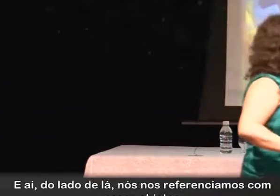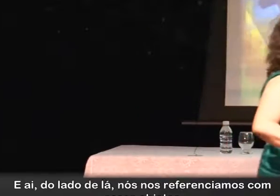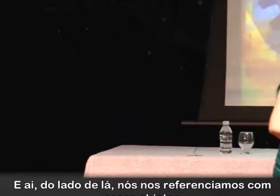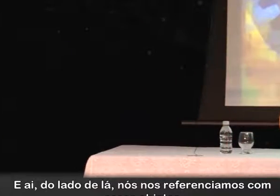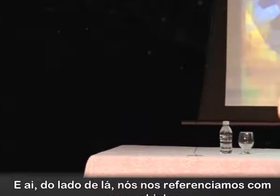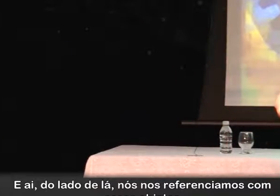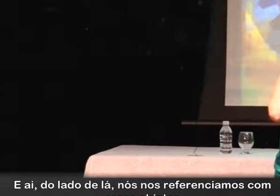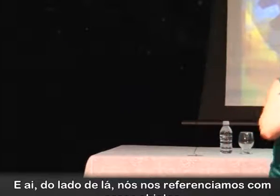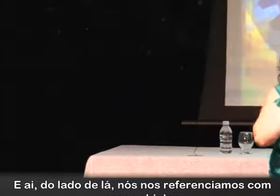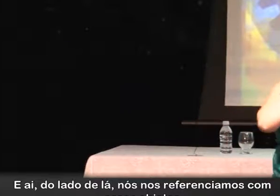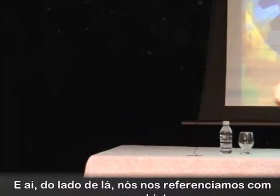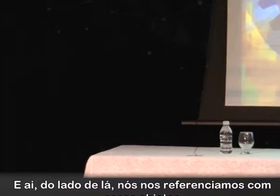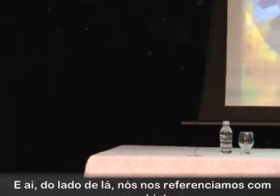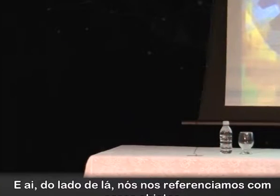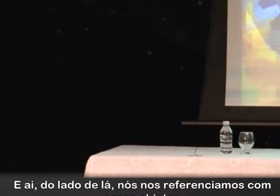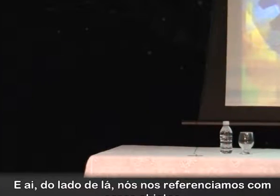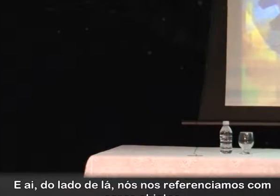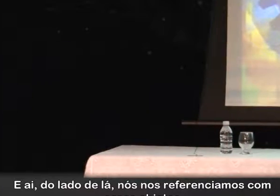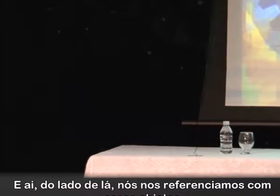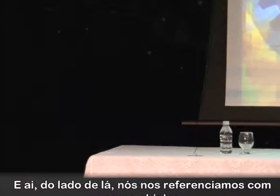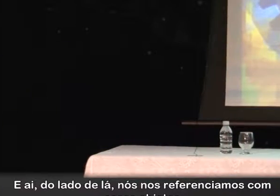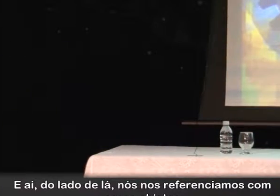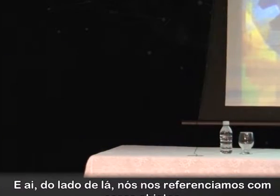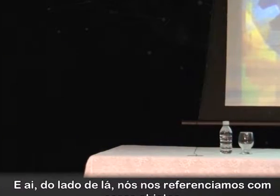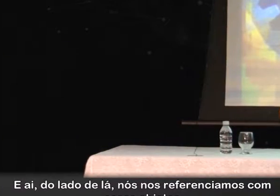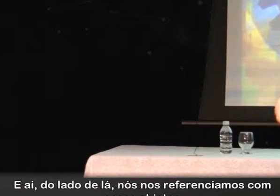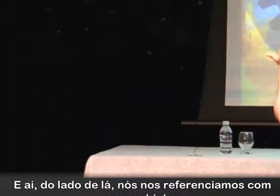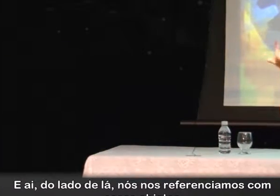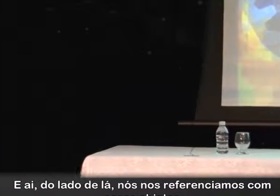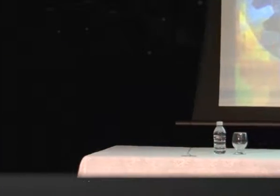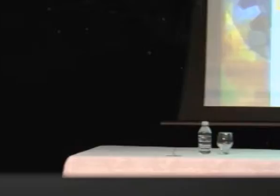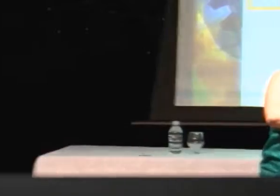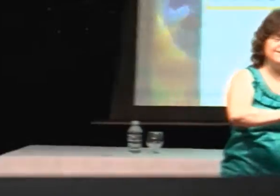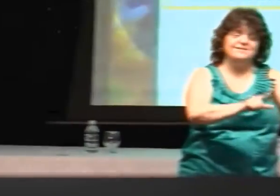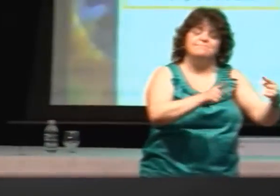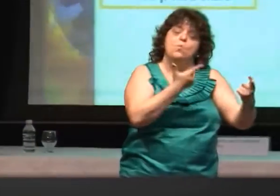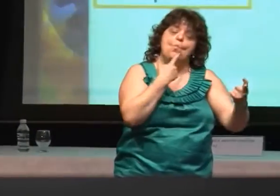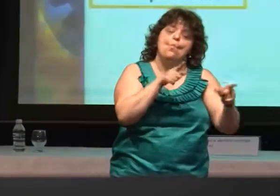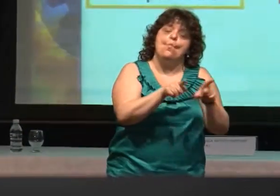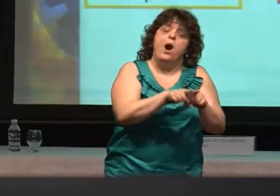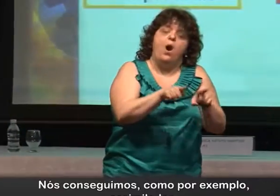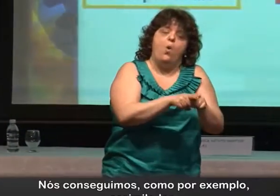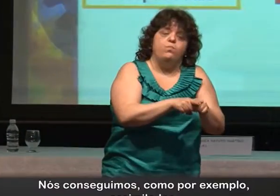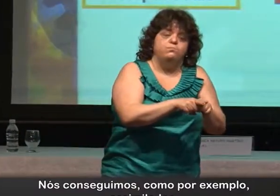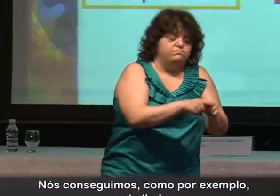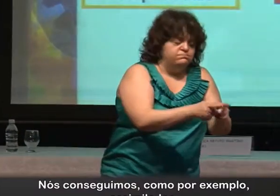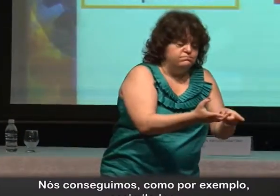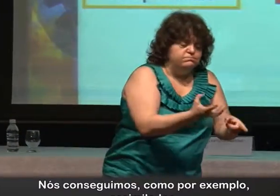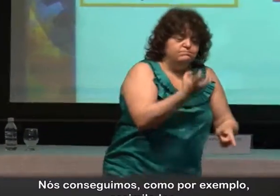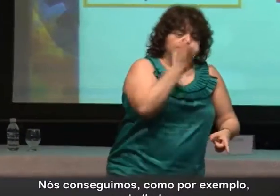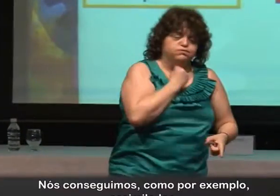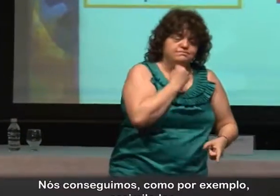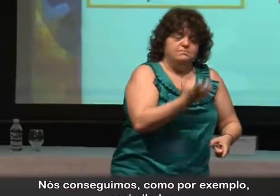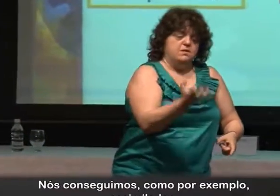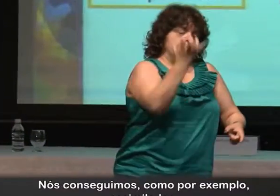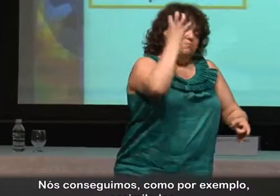E aí, no lado de lá, nós nos referenciamos com esses objetos. Nós conseguimos, como por